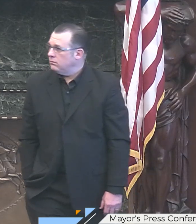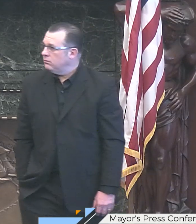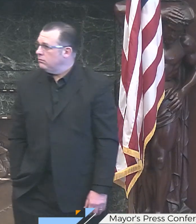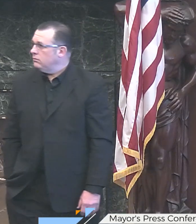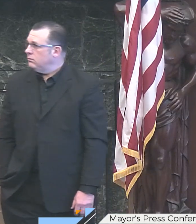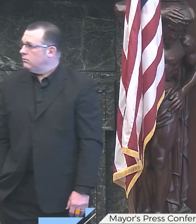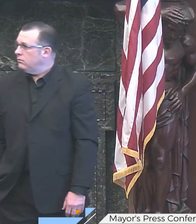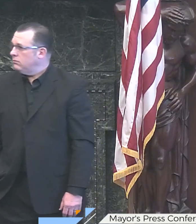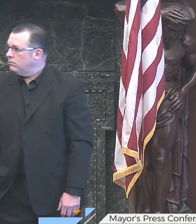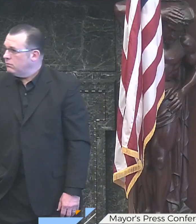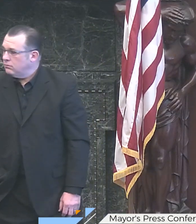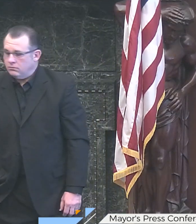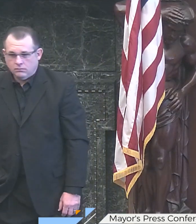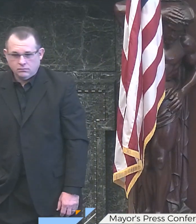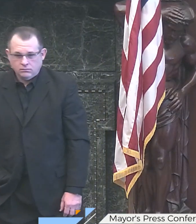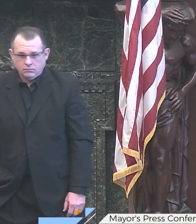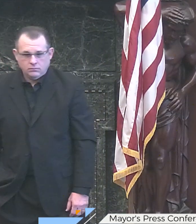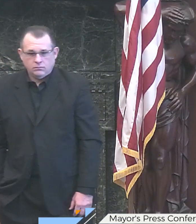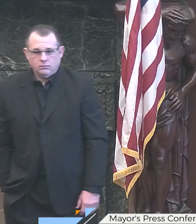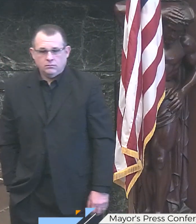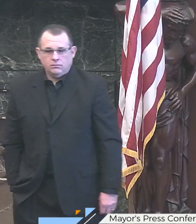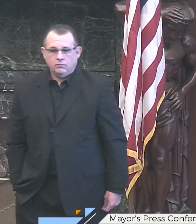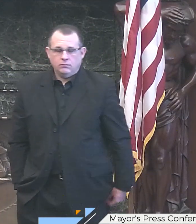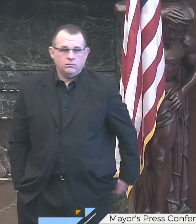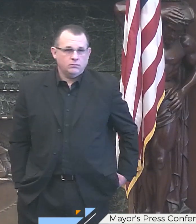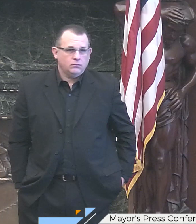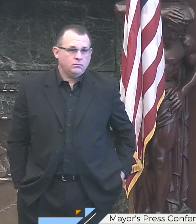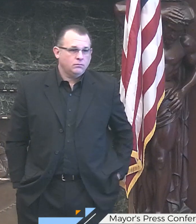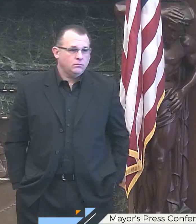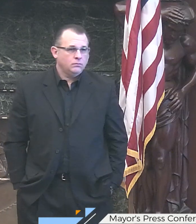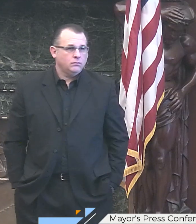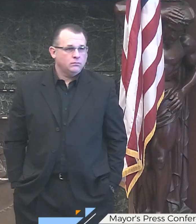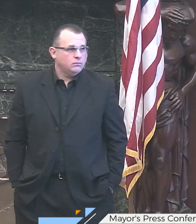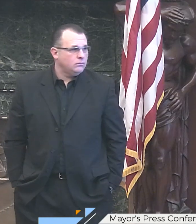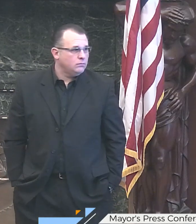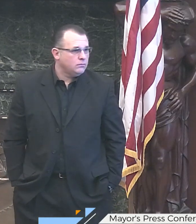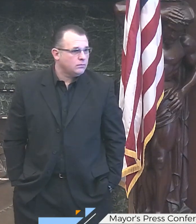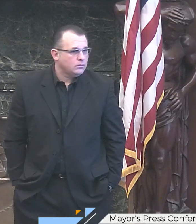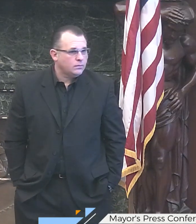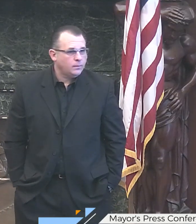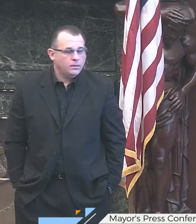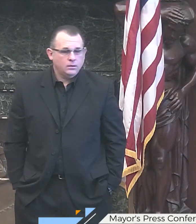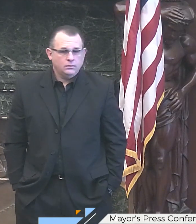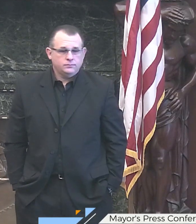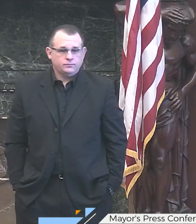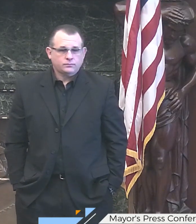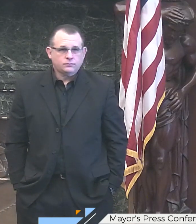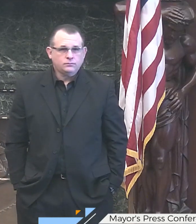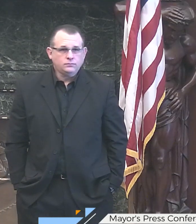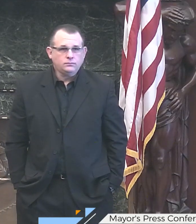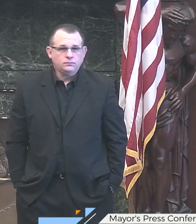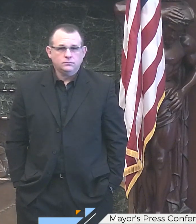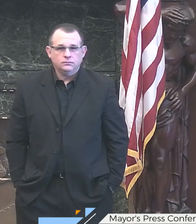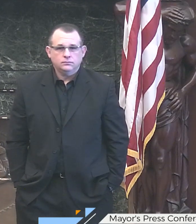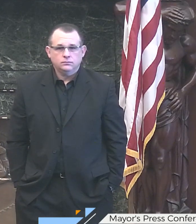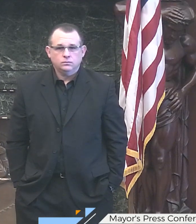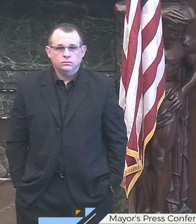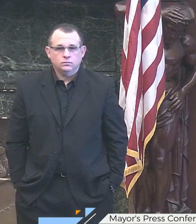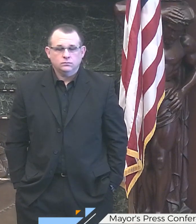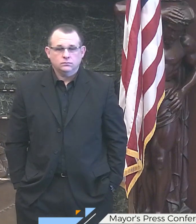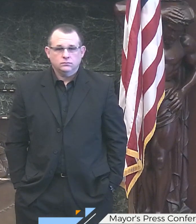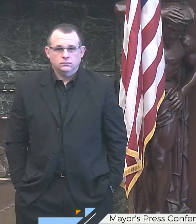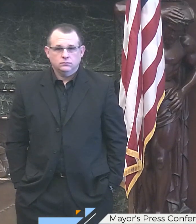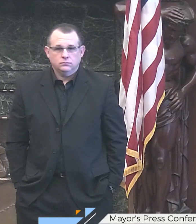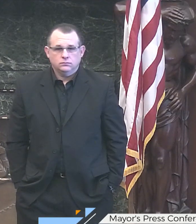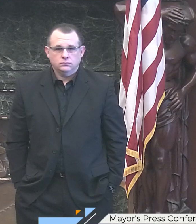estatus inmigratorio. Desde ayer a la 1 de la tarde se han confirmado 154 nuevos casos